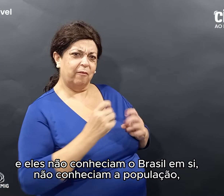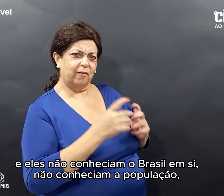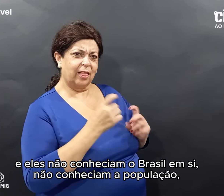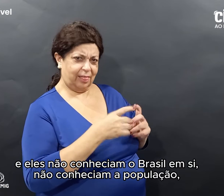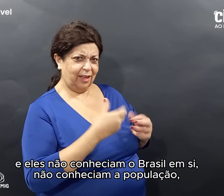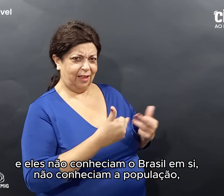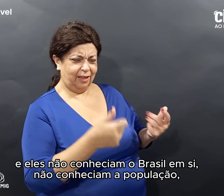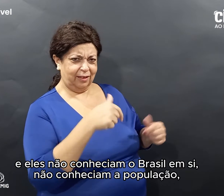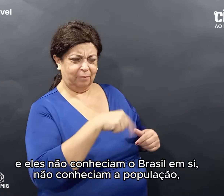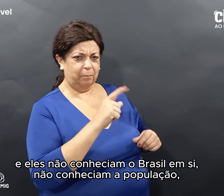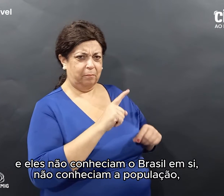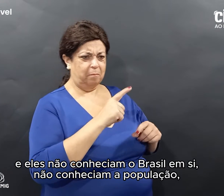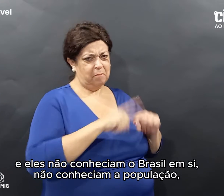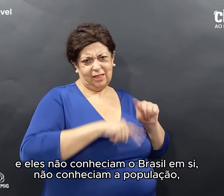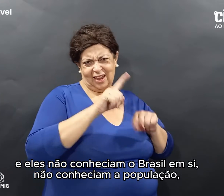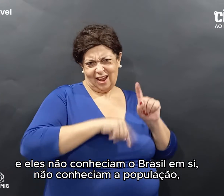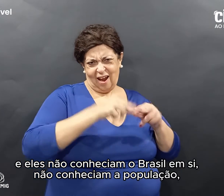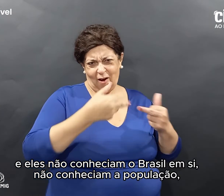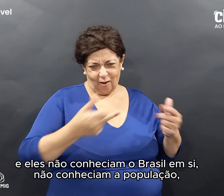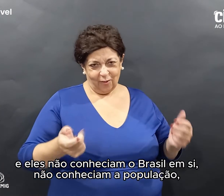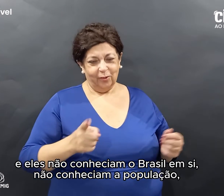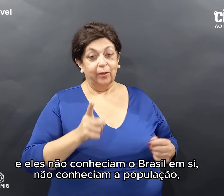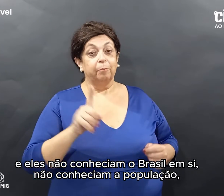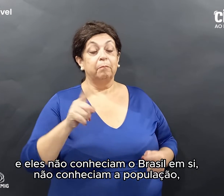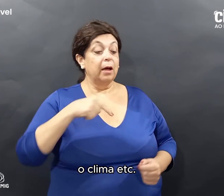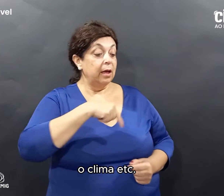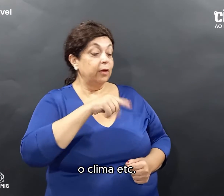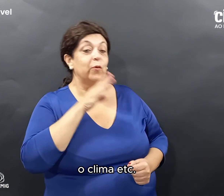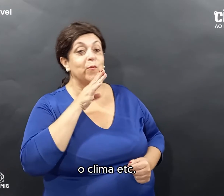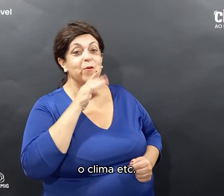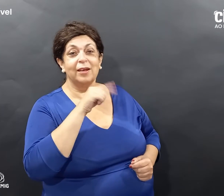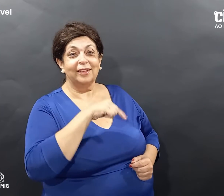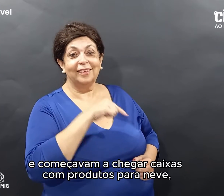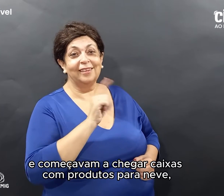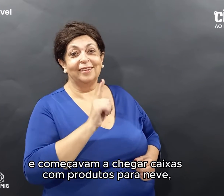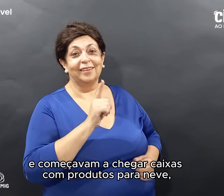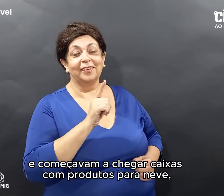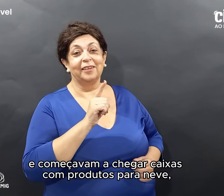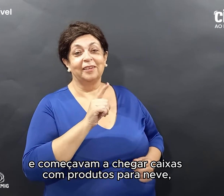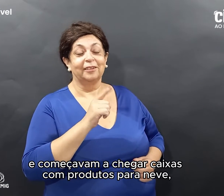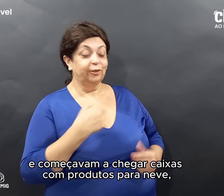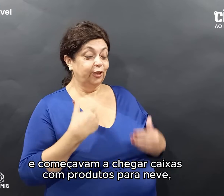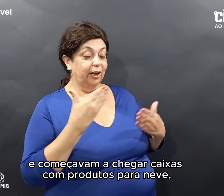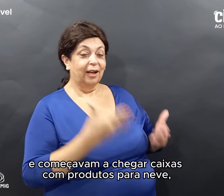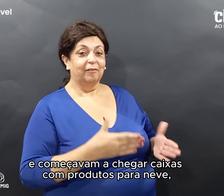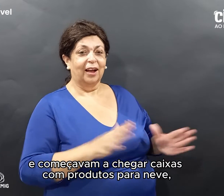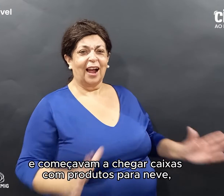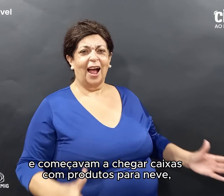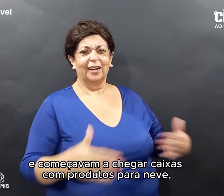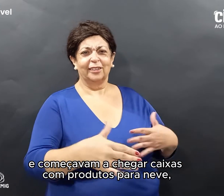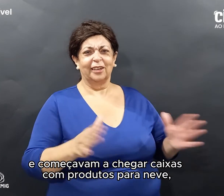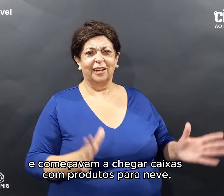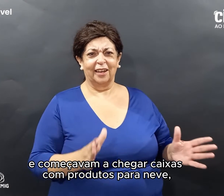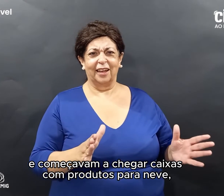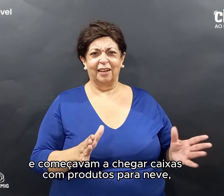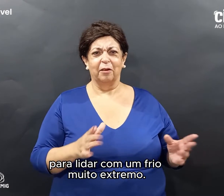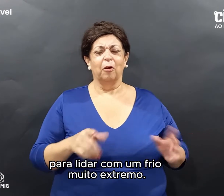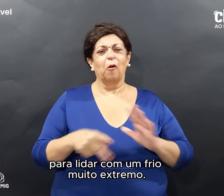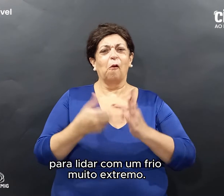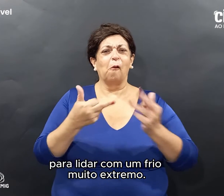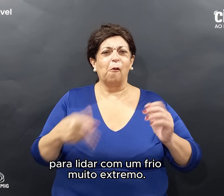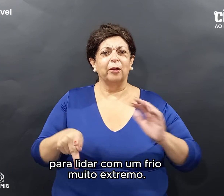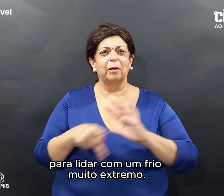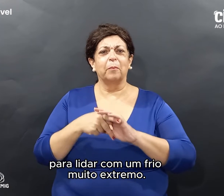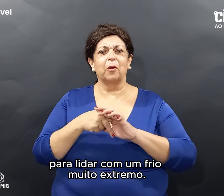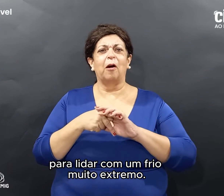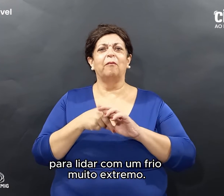conheciam o Brasil em si, não conhecia a população, o clima, etc. E começavam a chegar caixas com produtos para neve, para lidar